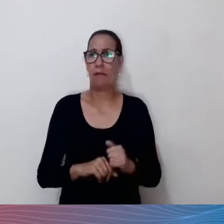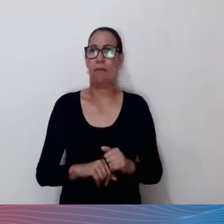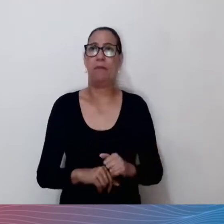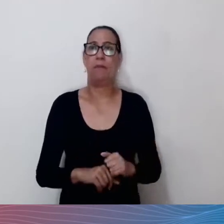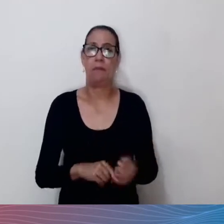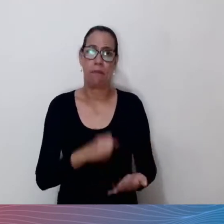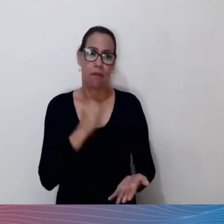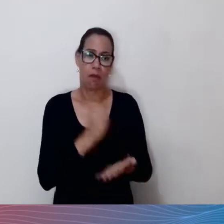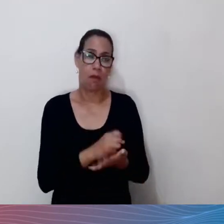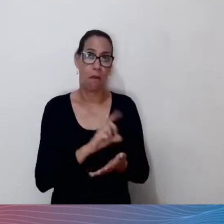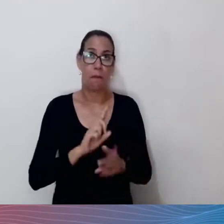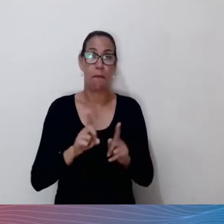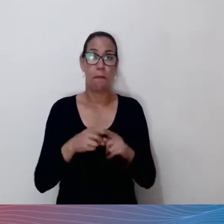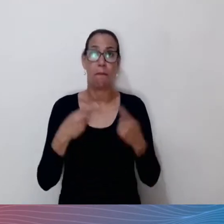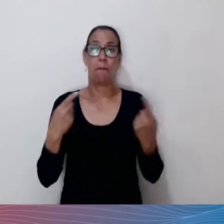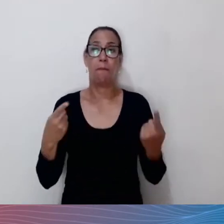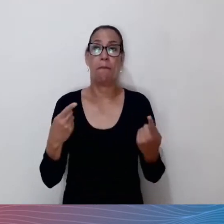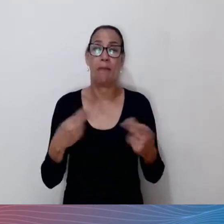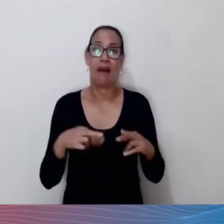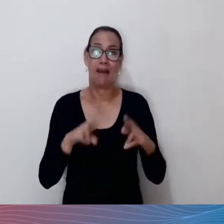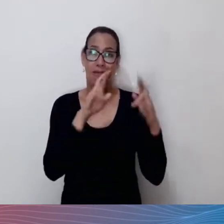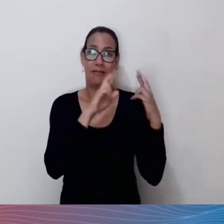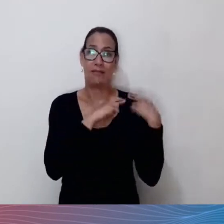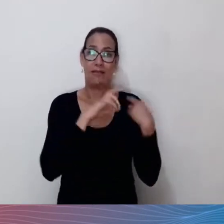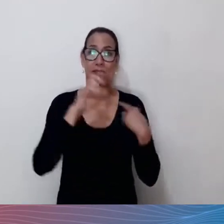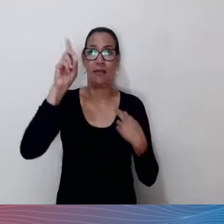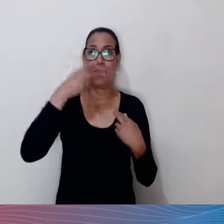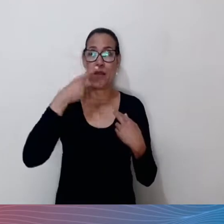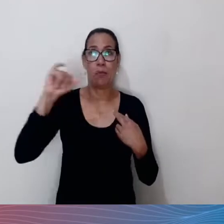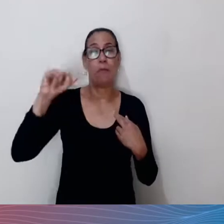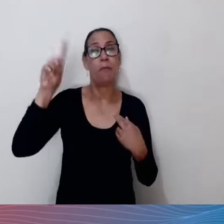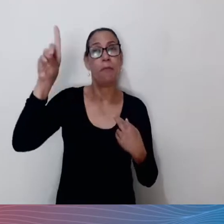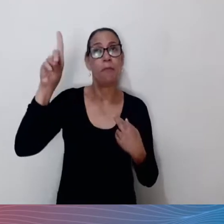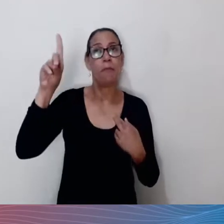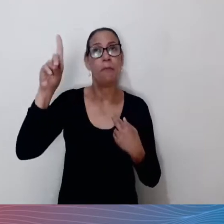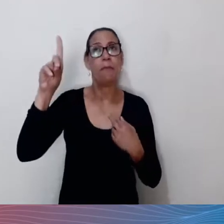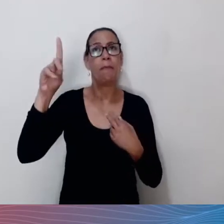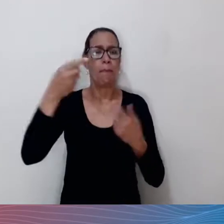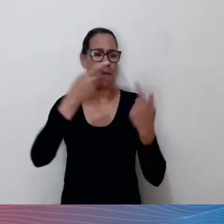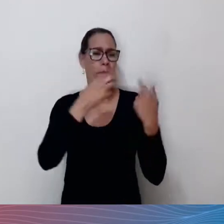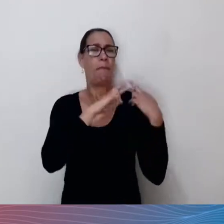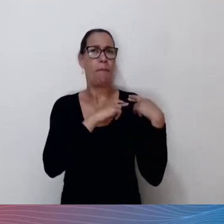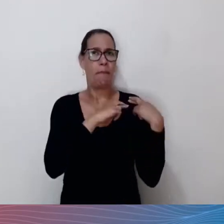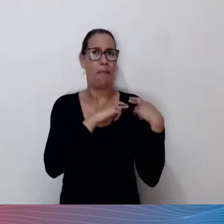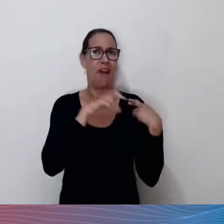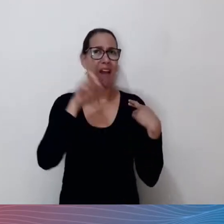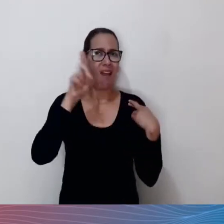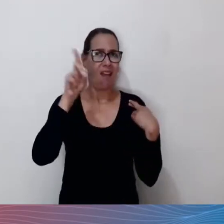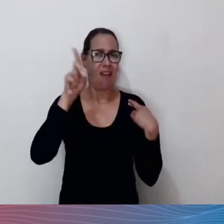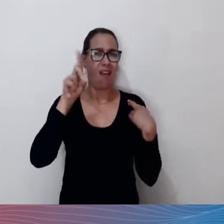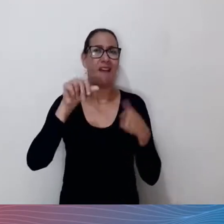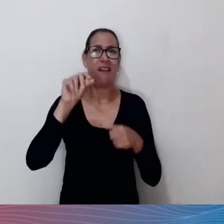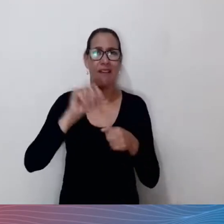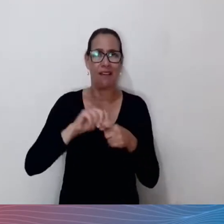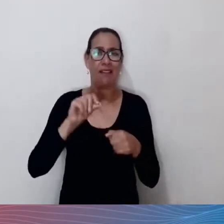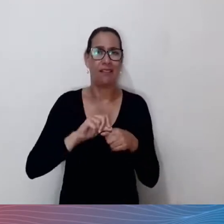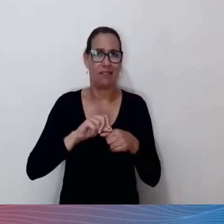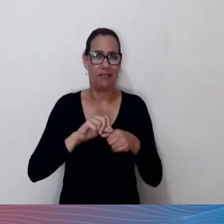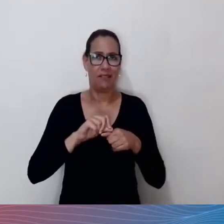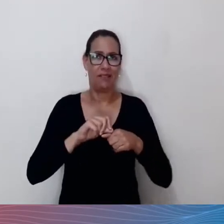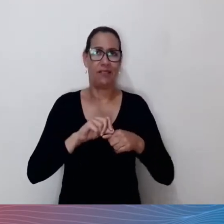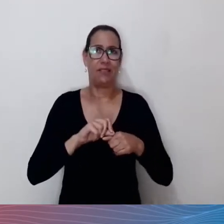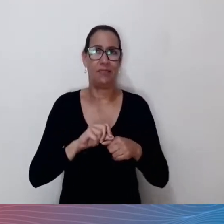para fazer, e essas obras que eu faço, é o Pai que está realizando a sua obra. Então isso confirma